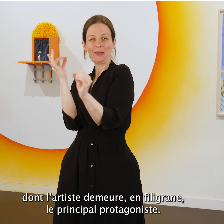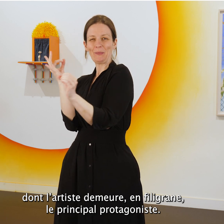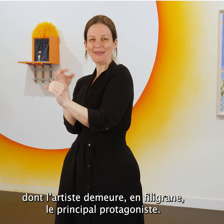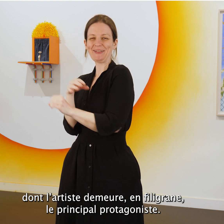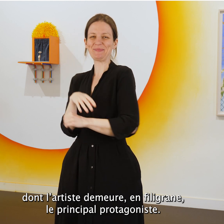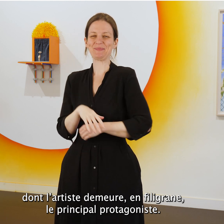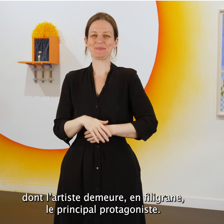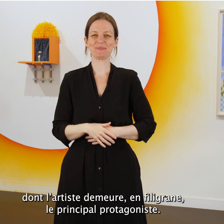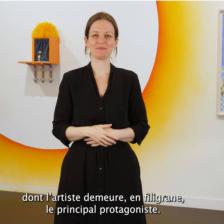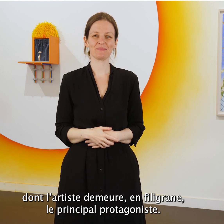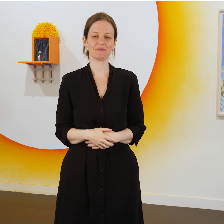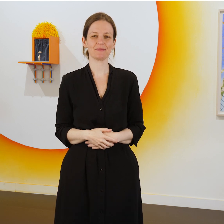principal protagoniste.